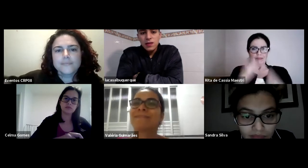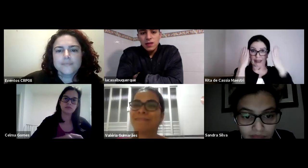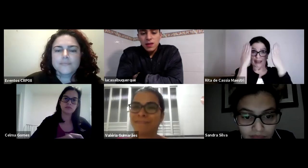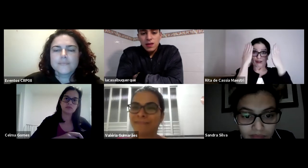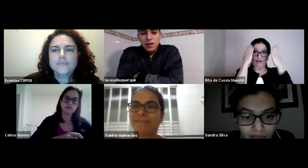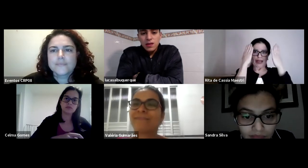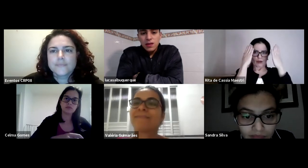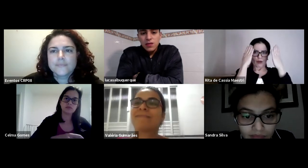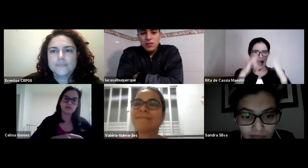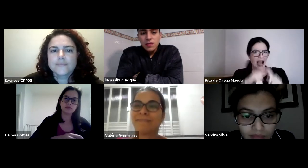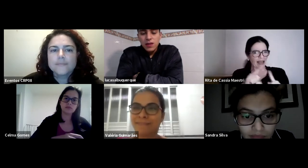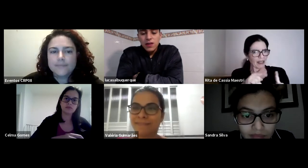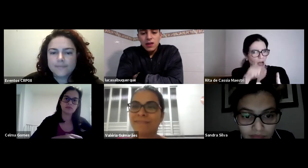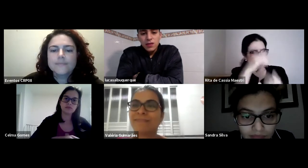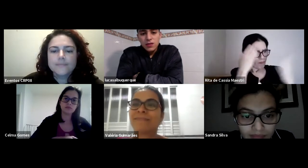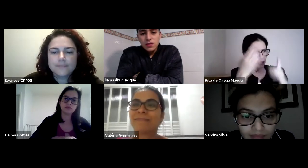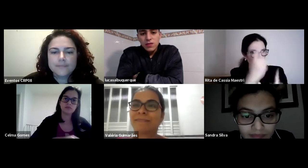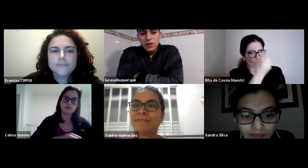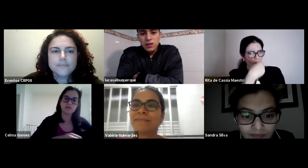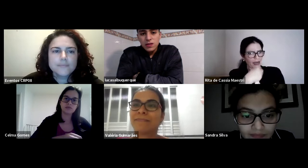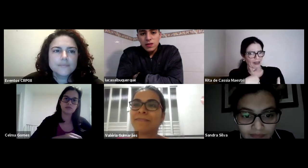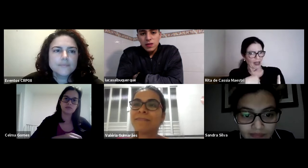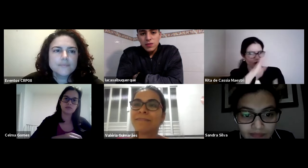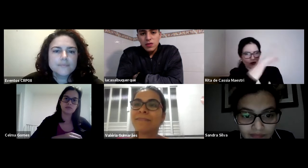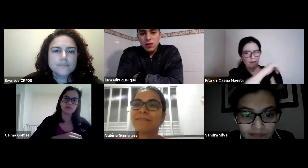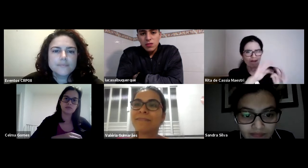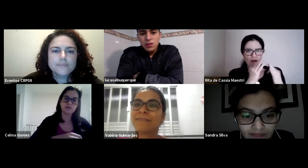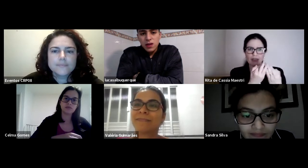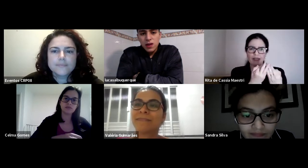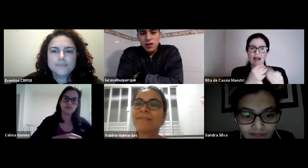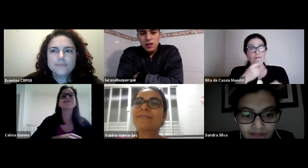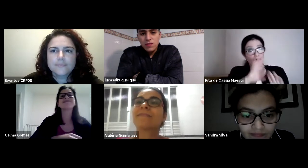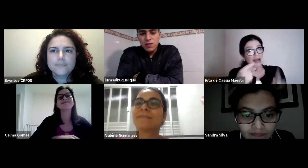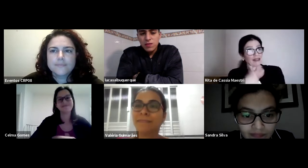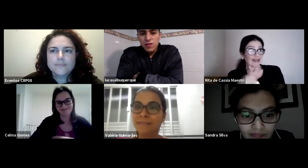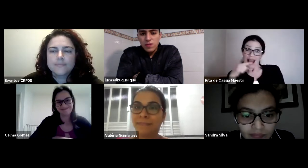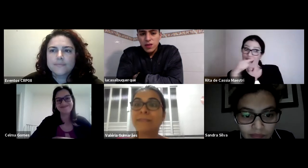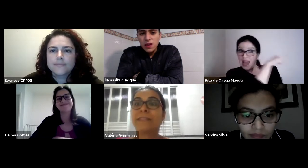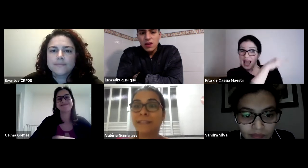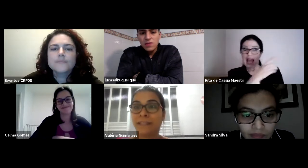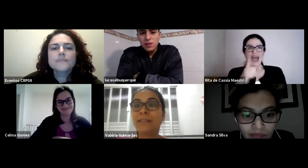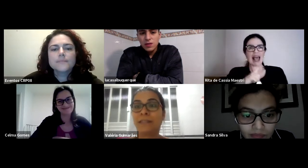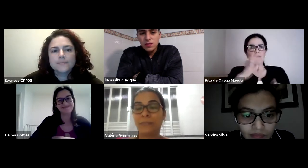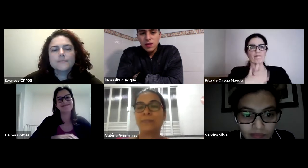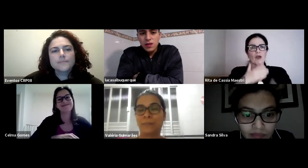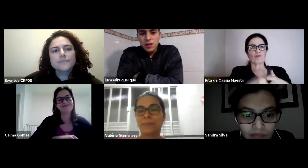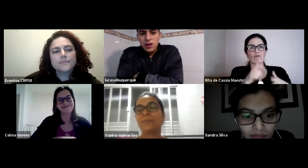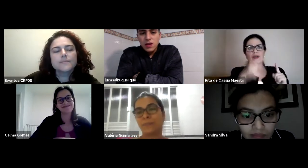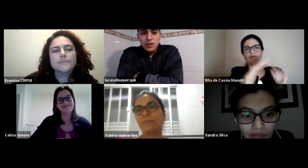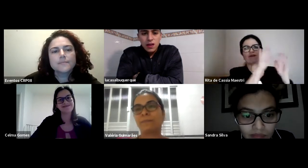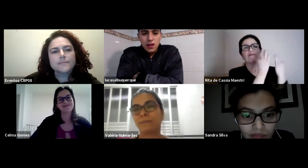né? Então, ele fica com essa desconfiança. O psicólogo tá me chamando a minha família,